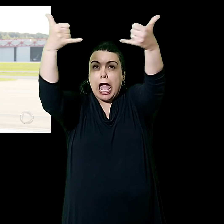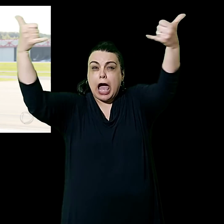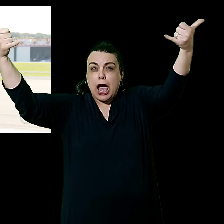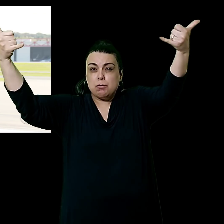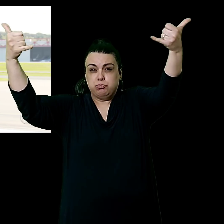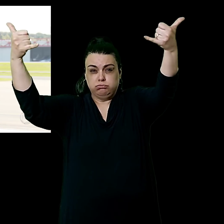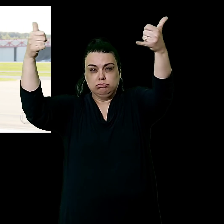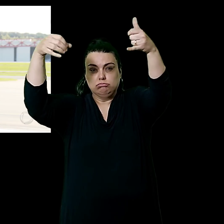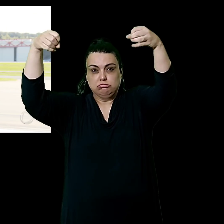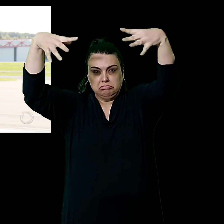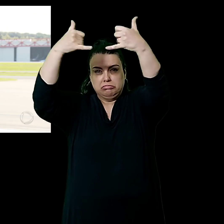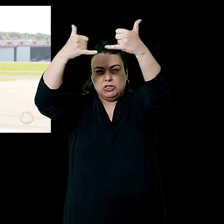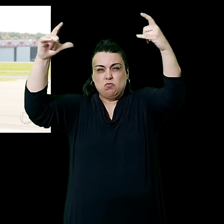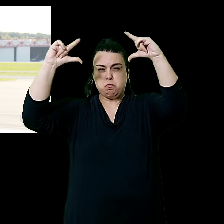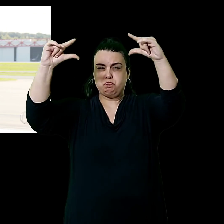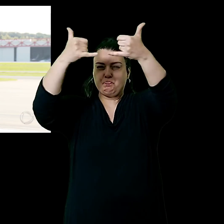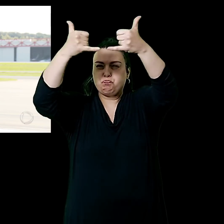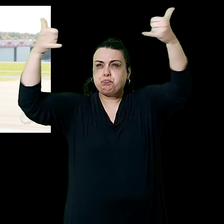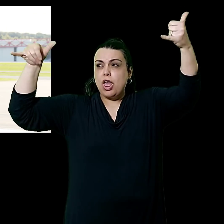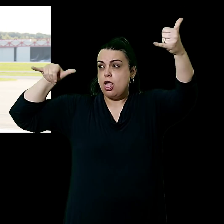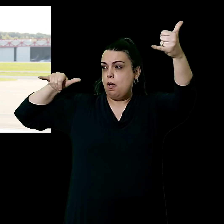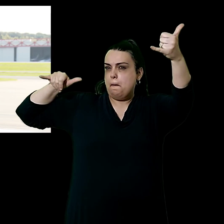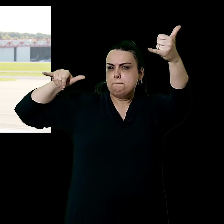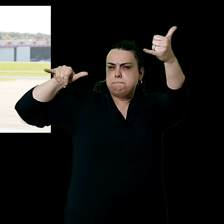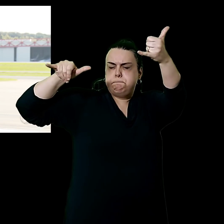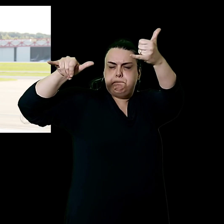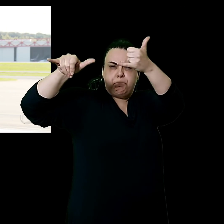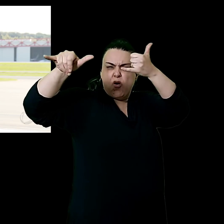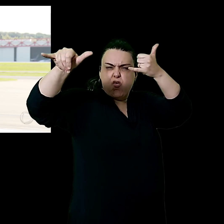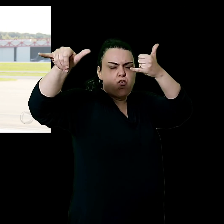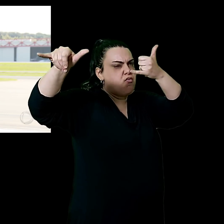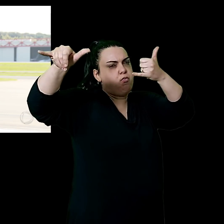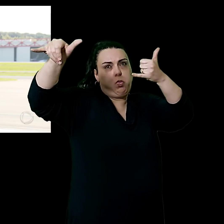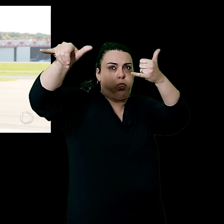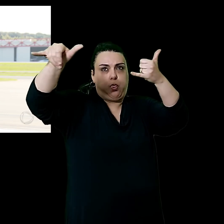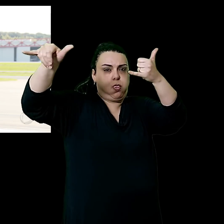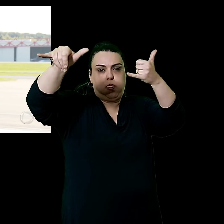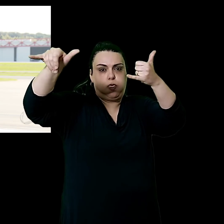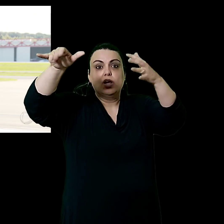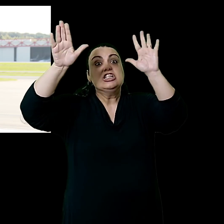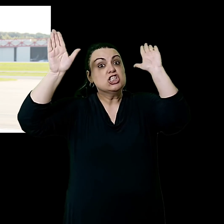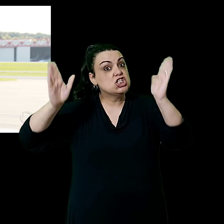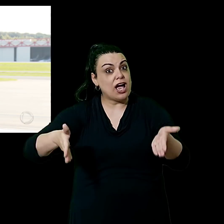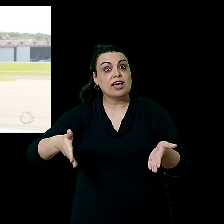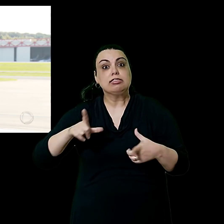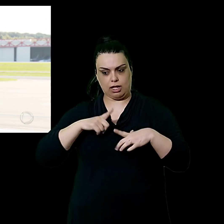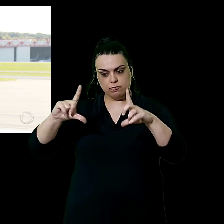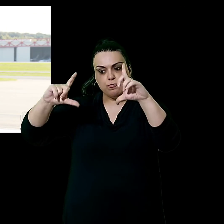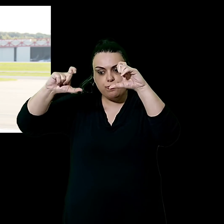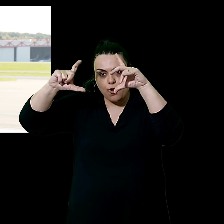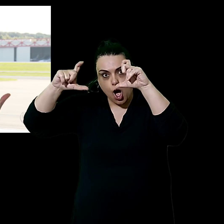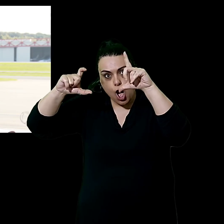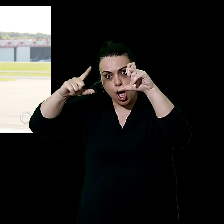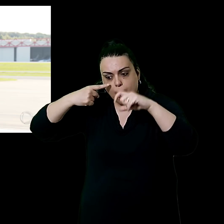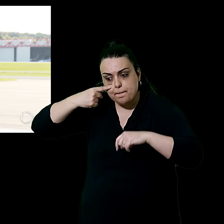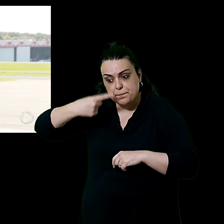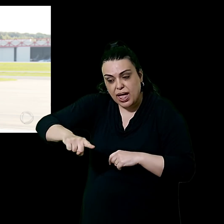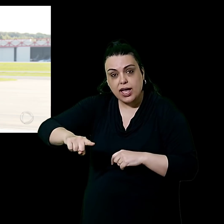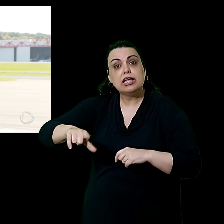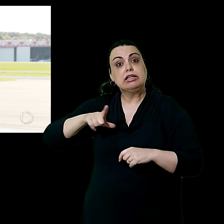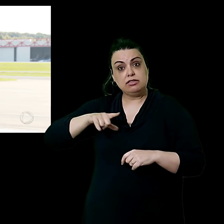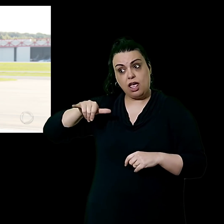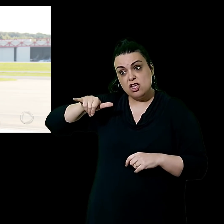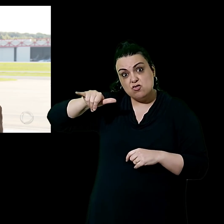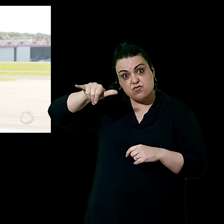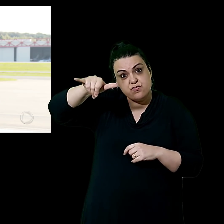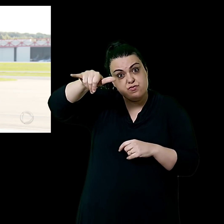grosso. Quer dizer, fatalmente ali foram danificadas as superfícies aerodinâmicas. Arrancou, né, tem uma foto que aparece a aeronave